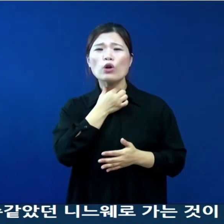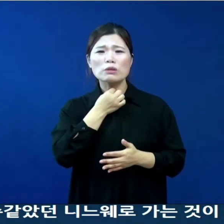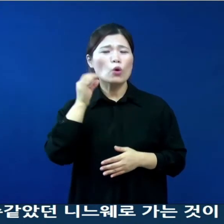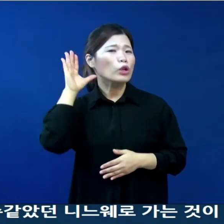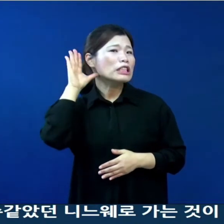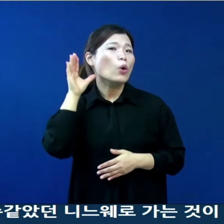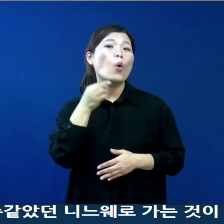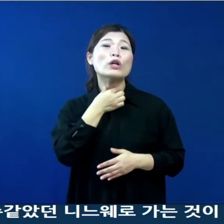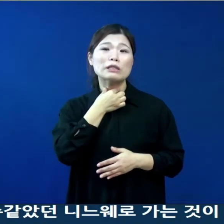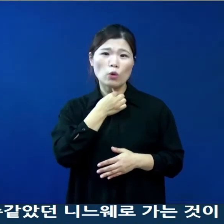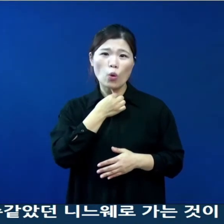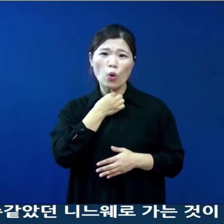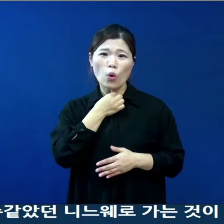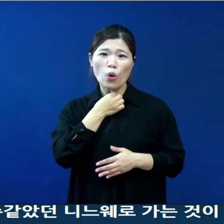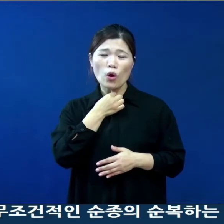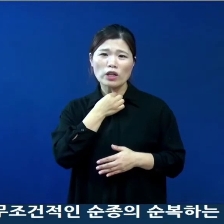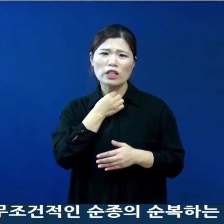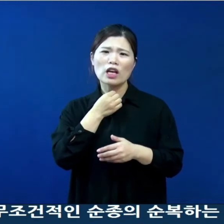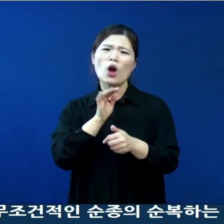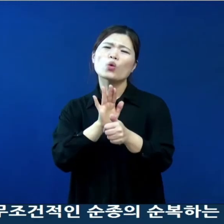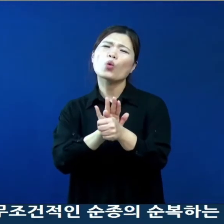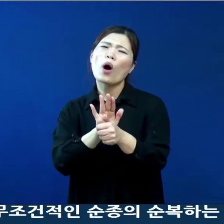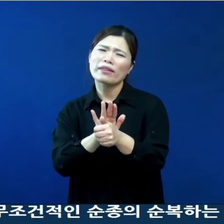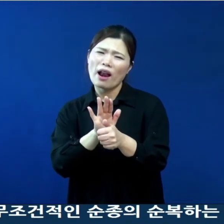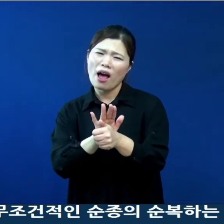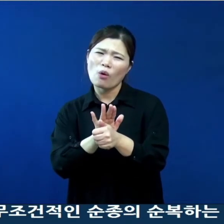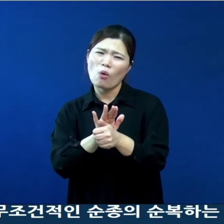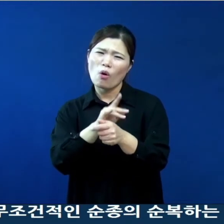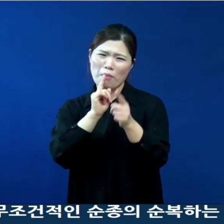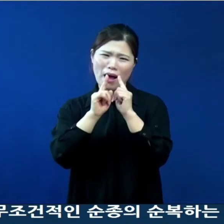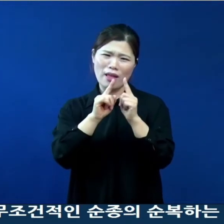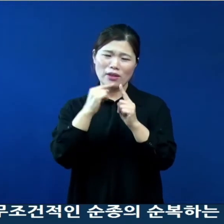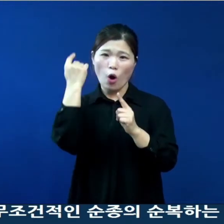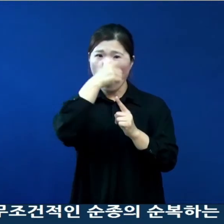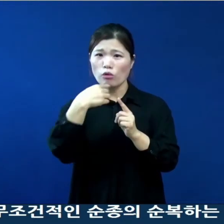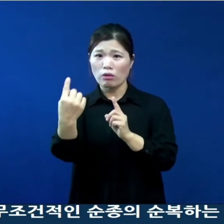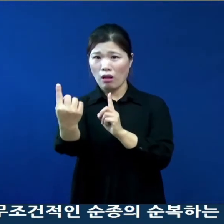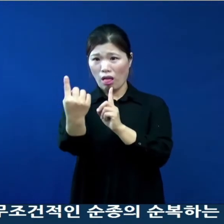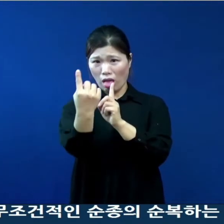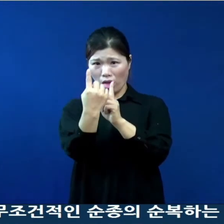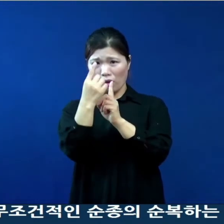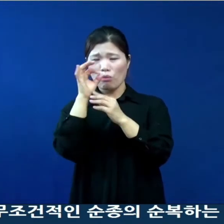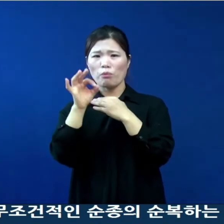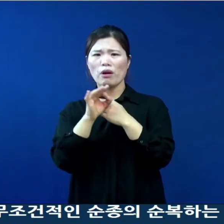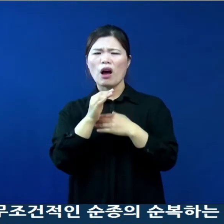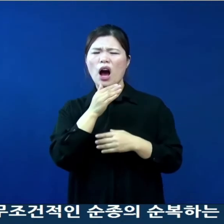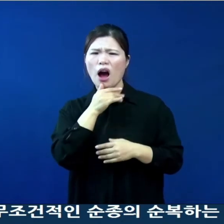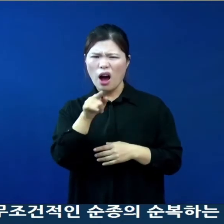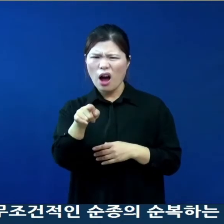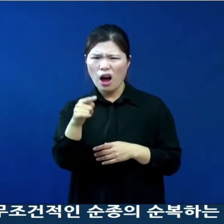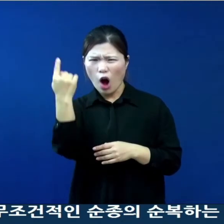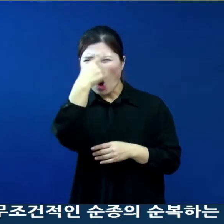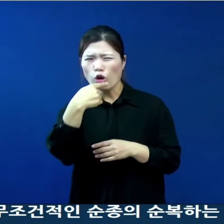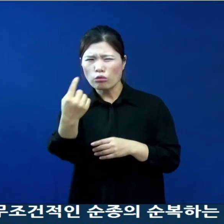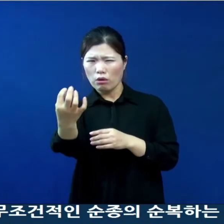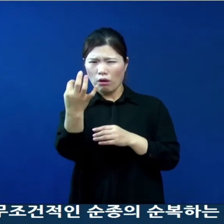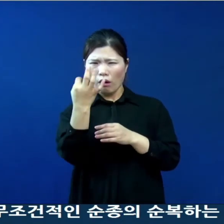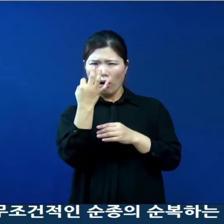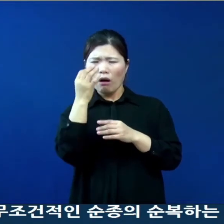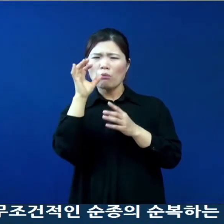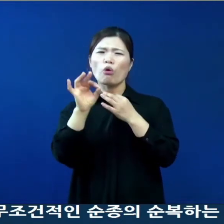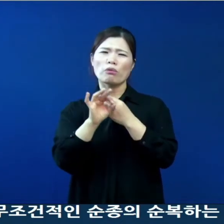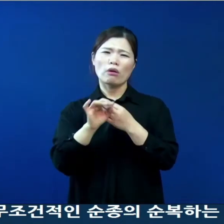너무너무 도움이 필요해서 찾아온 사람들의 얼굴 표정을 보면 너무 간절하구나, 내가 어떻게든 도와줘야 되겠구나